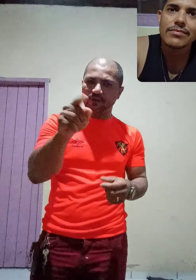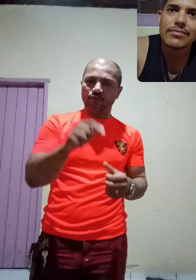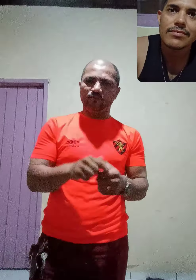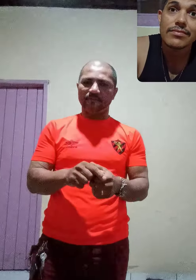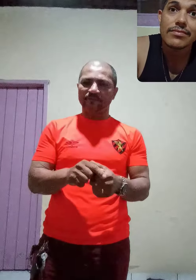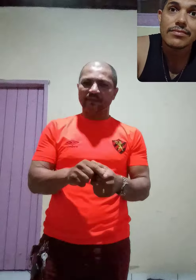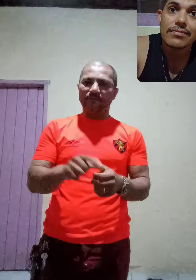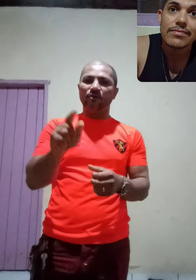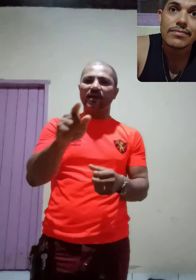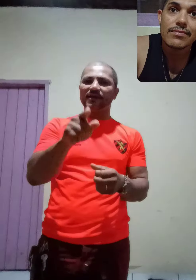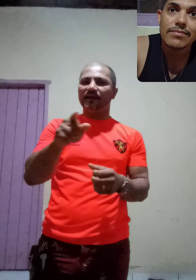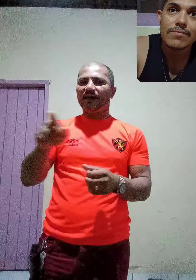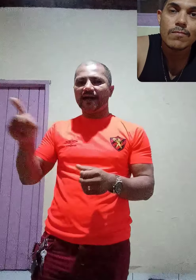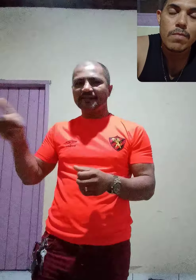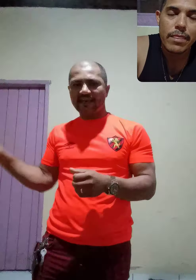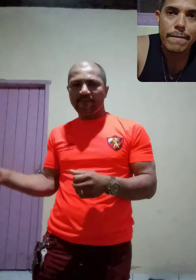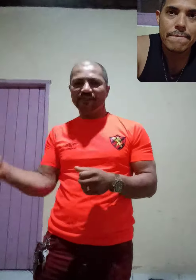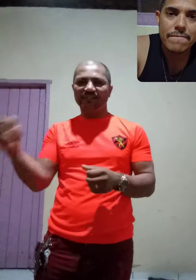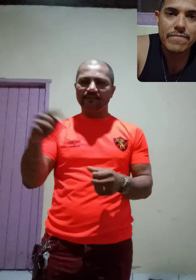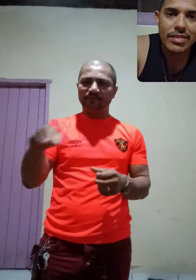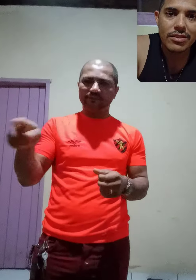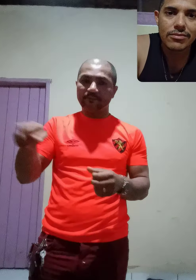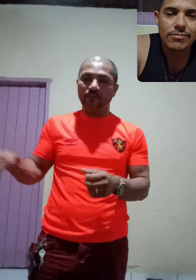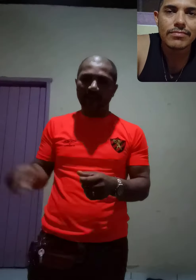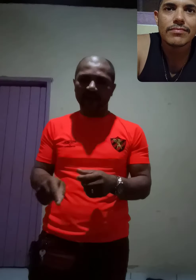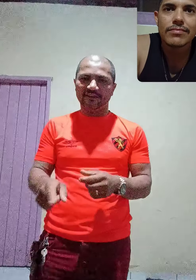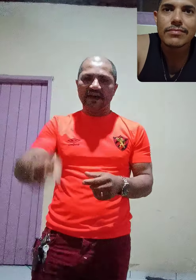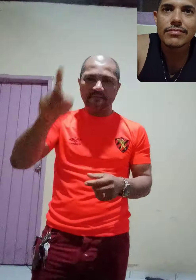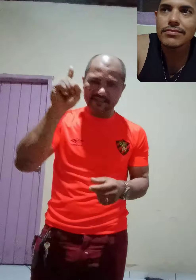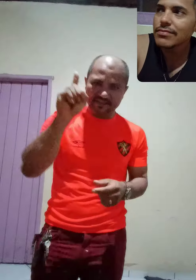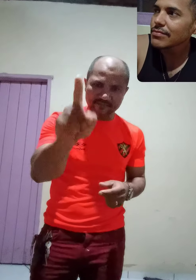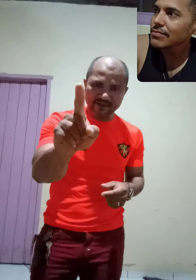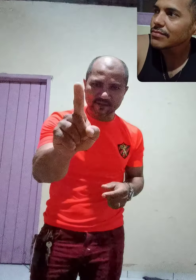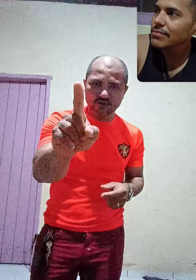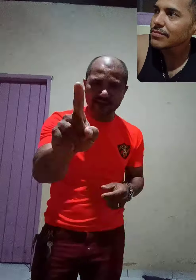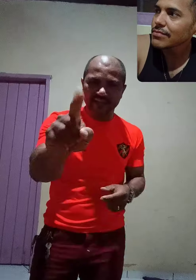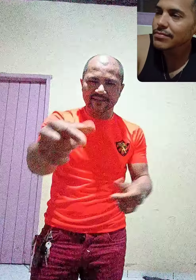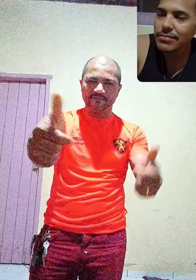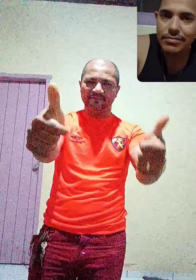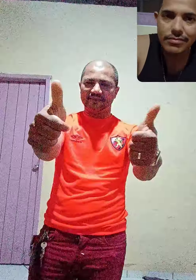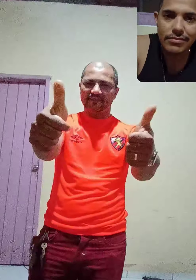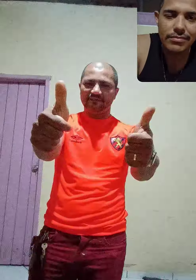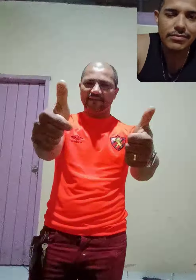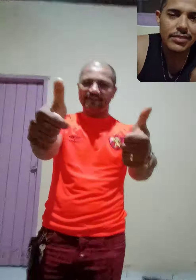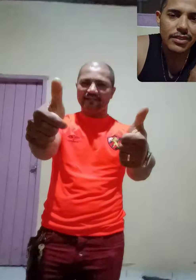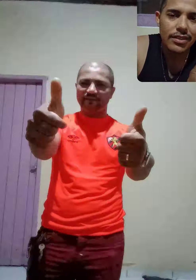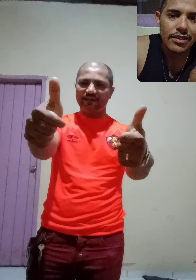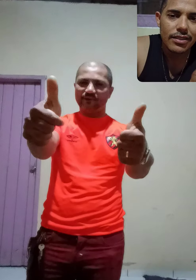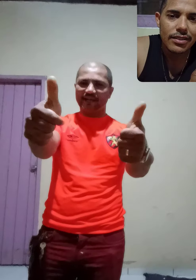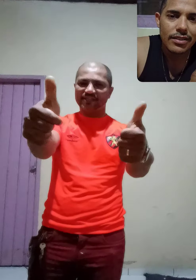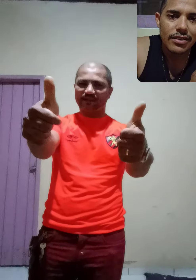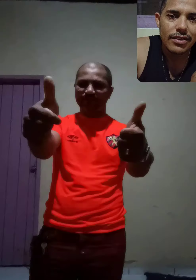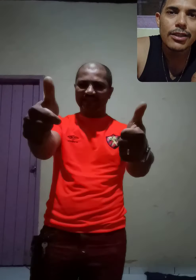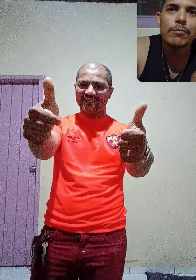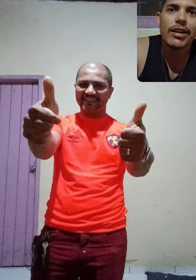preocupe, porque as serpentes sempre vão estar por perto, mas Deus é maior para te guardar. Fica a dica, valeu, um abraço para você. E peraí, não sai